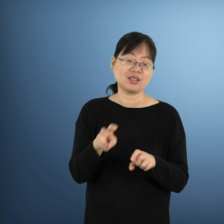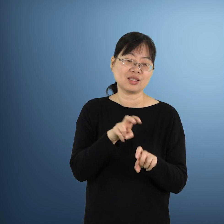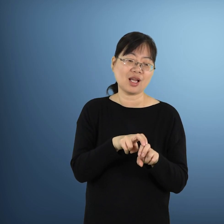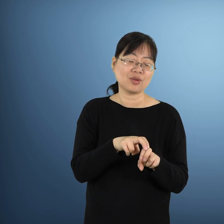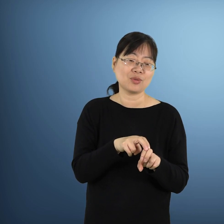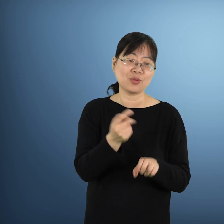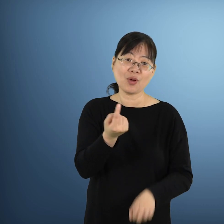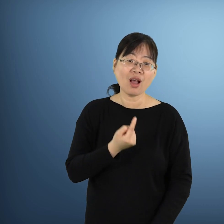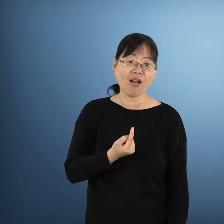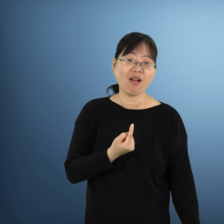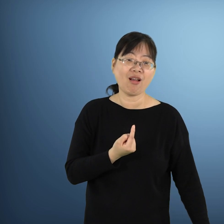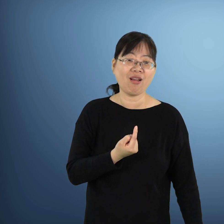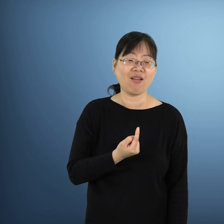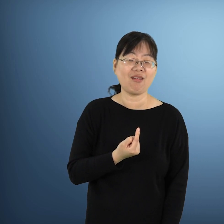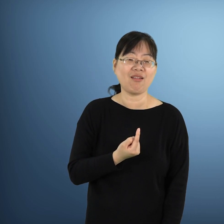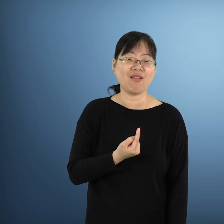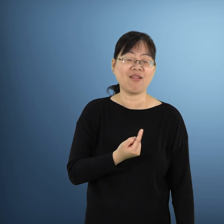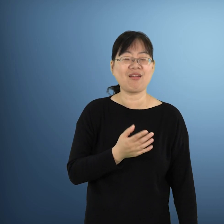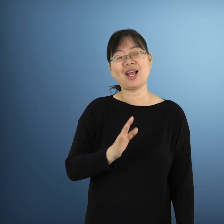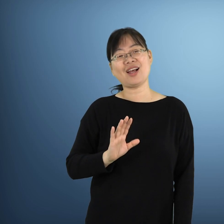옵니까? 네?